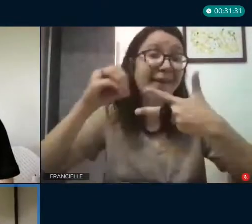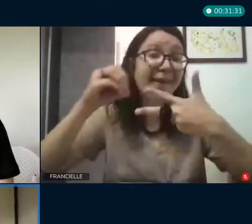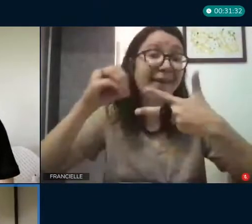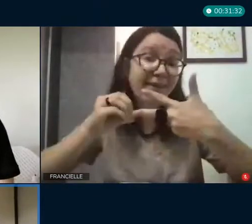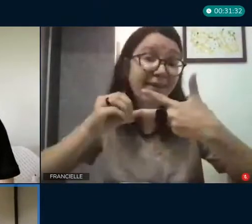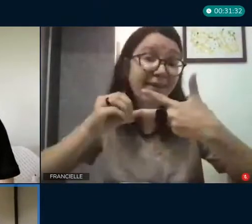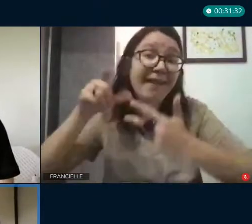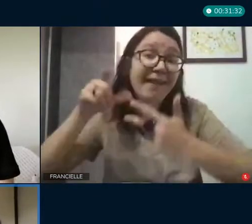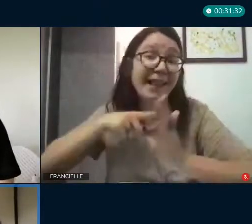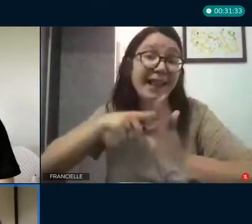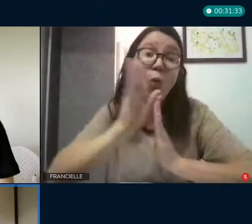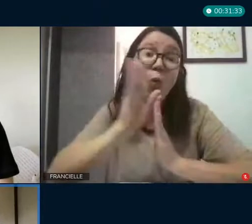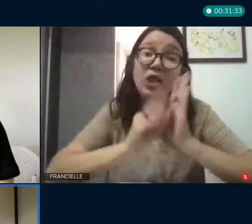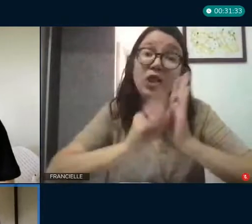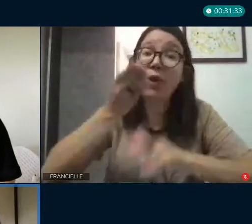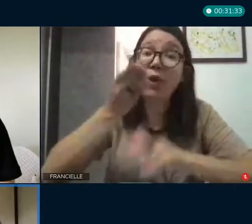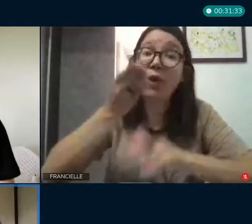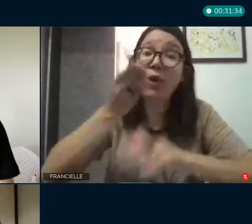e-mail.